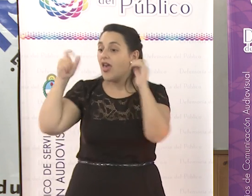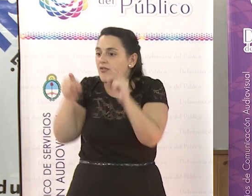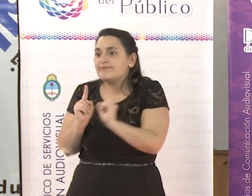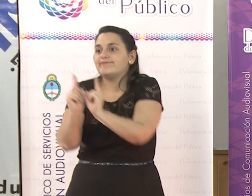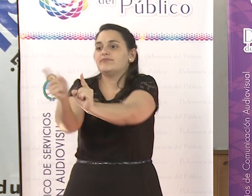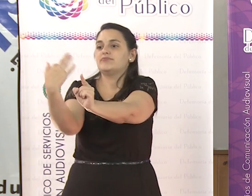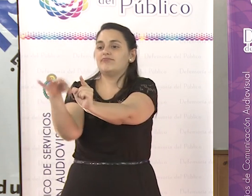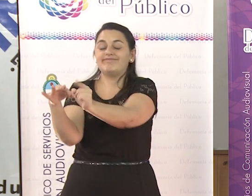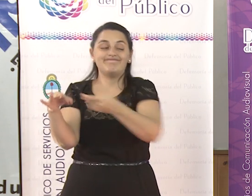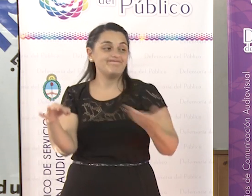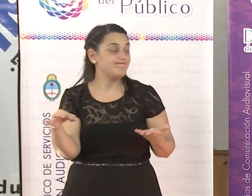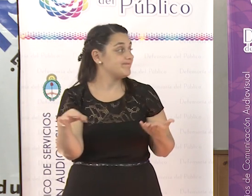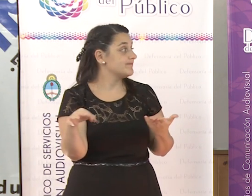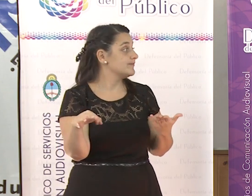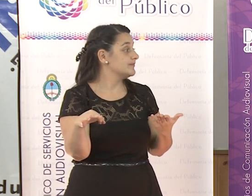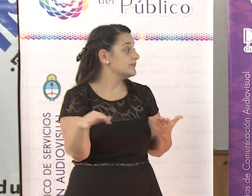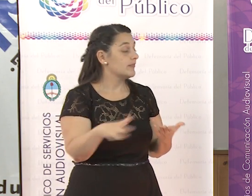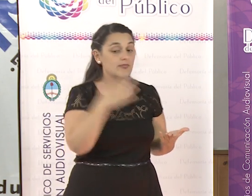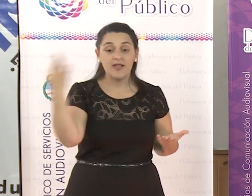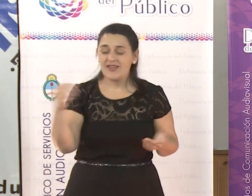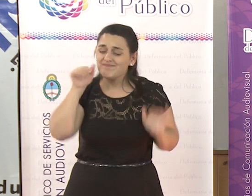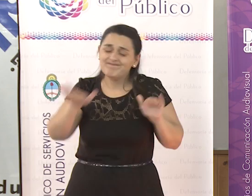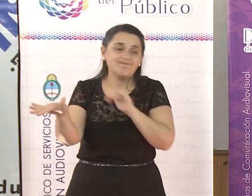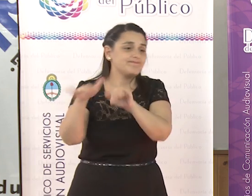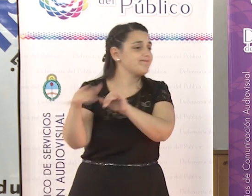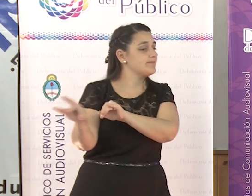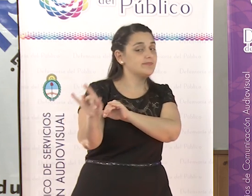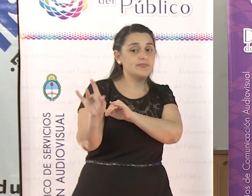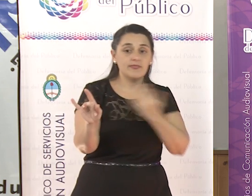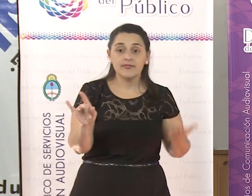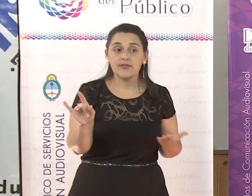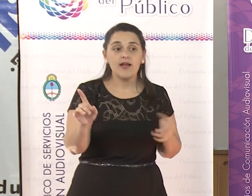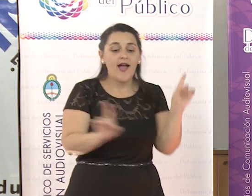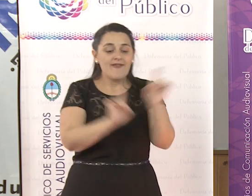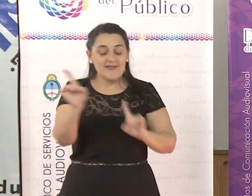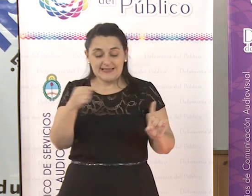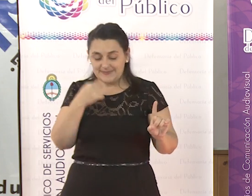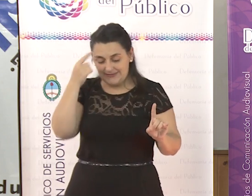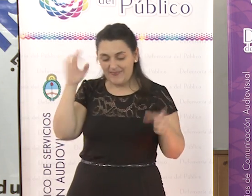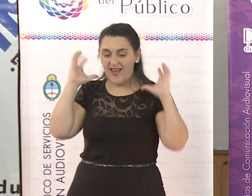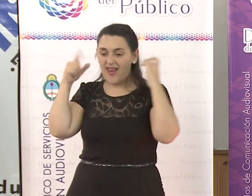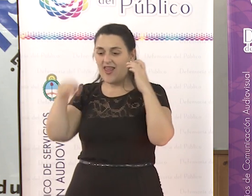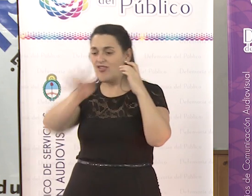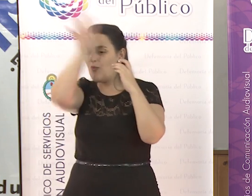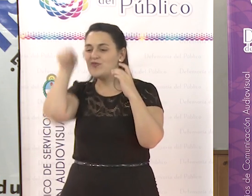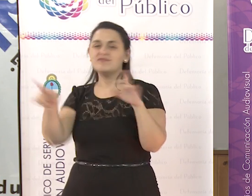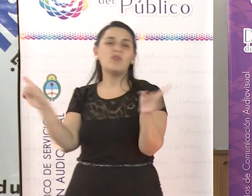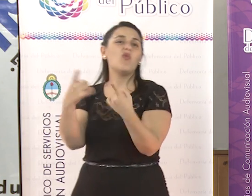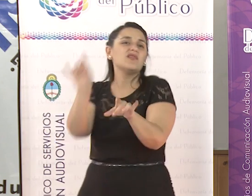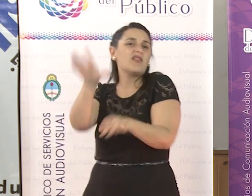de comunicación y la verdad que esto es difícil porque a veces nos dicen pero la radio de indígenas son prácticamente musiquera